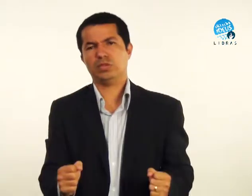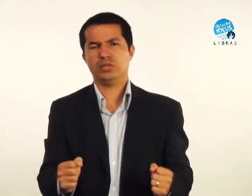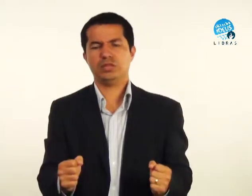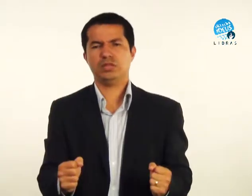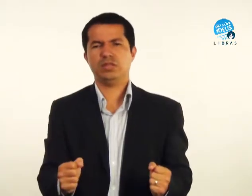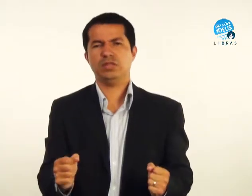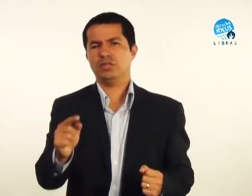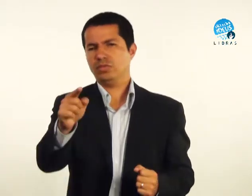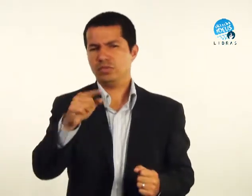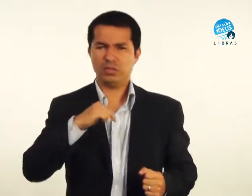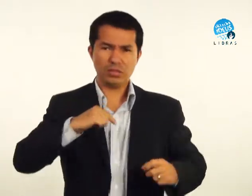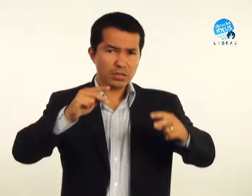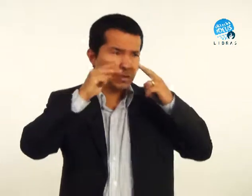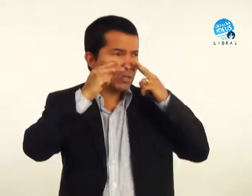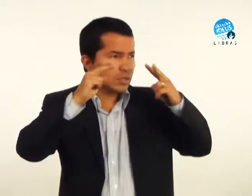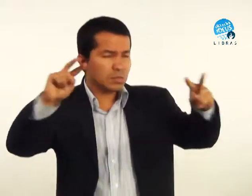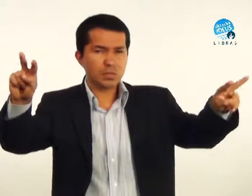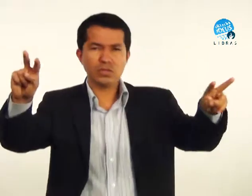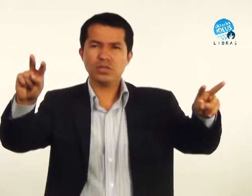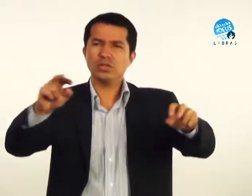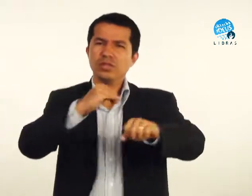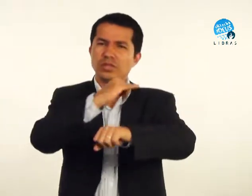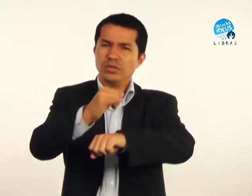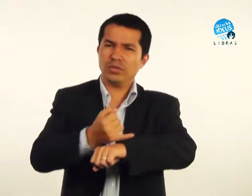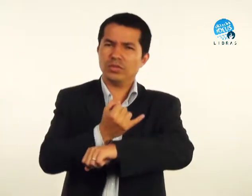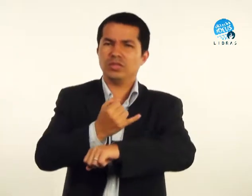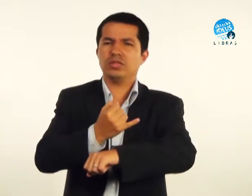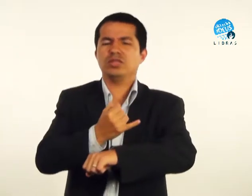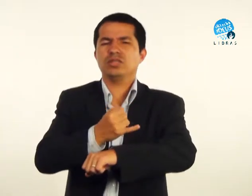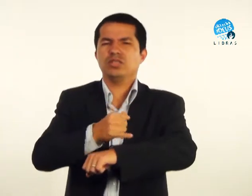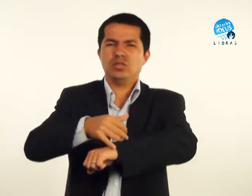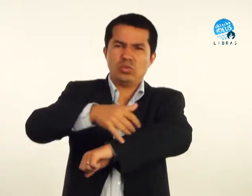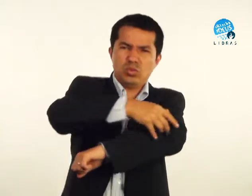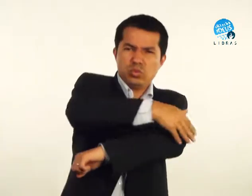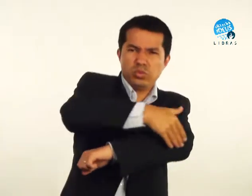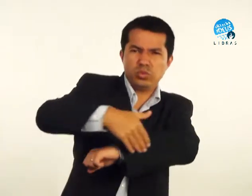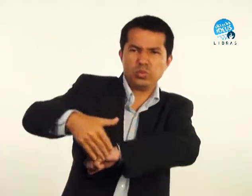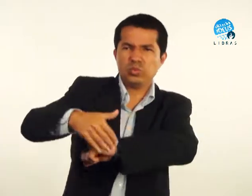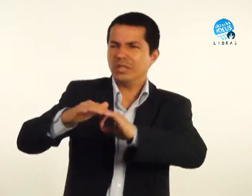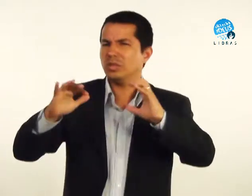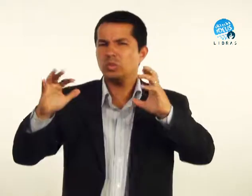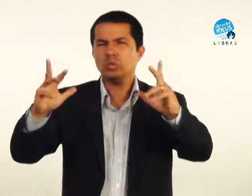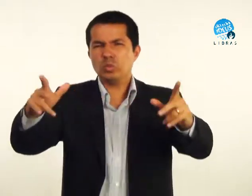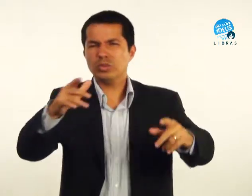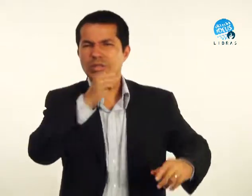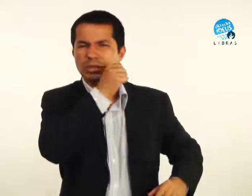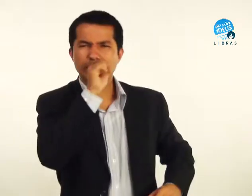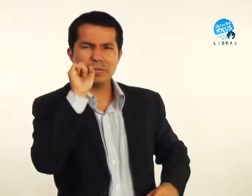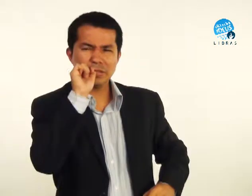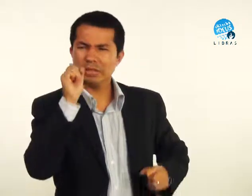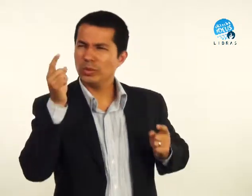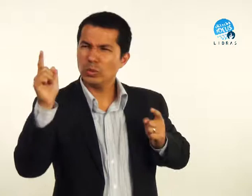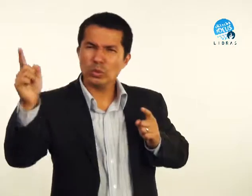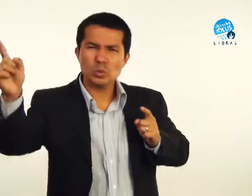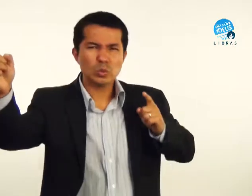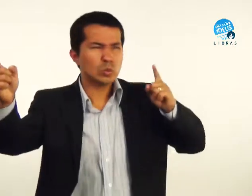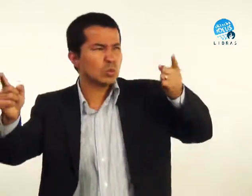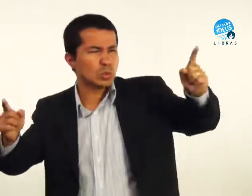ser revestidos de poder. E quando vocês forem revestidos de poder, vocês serão minhas testemunhas em Jerusalém, Judeia,